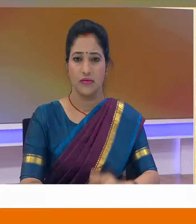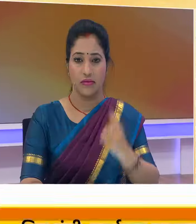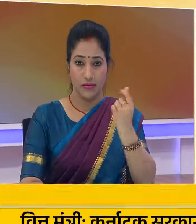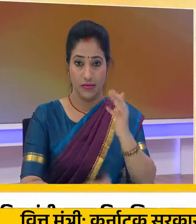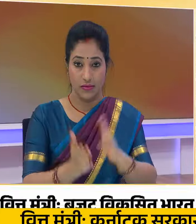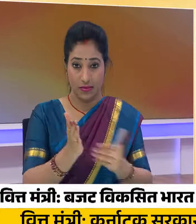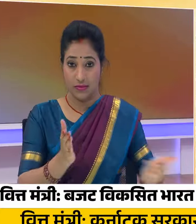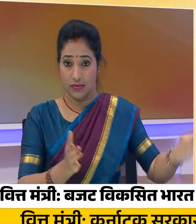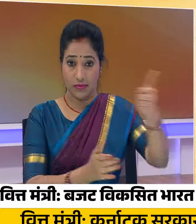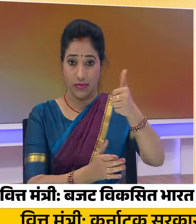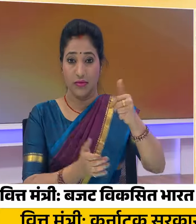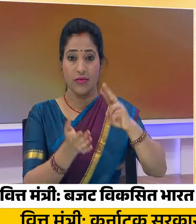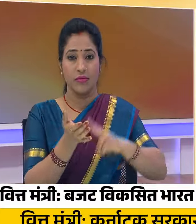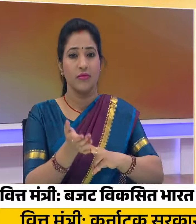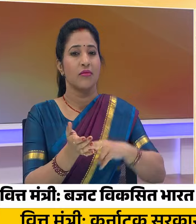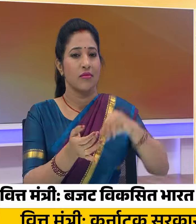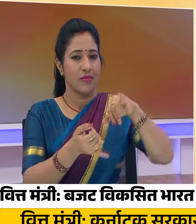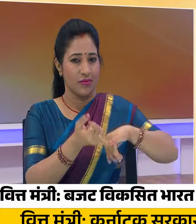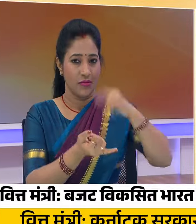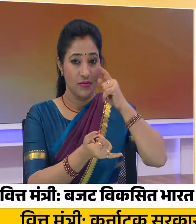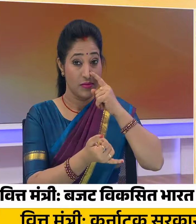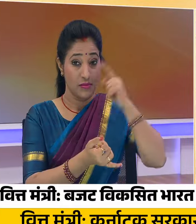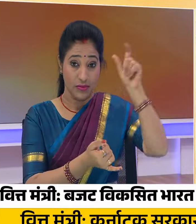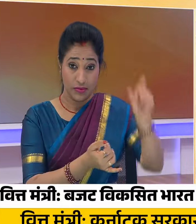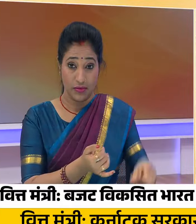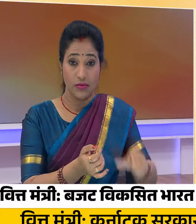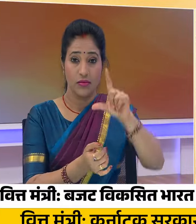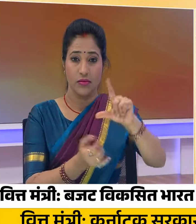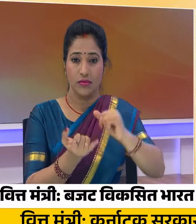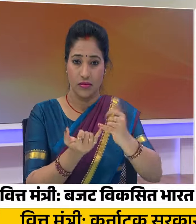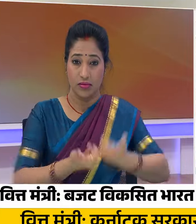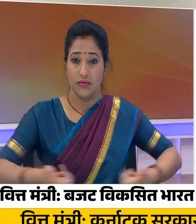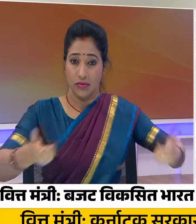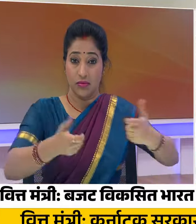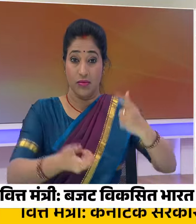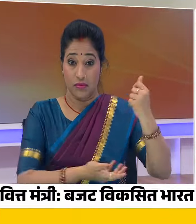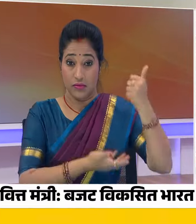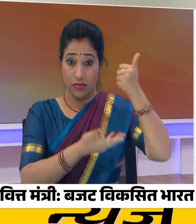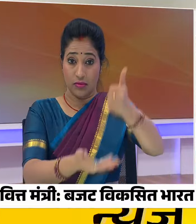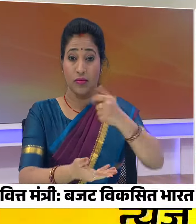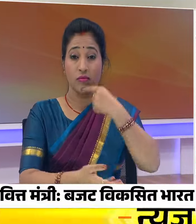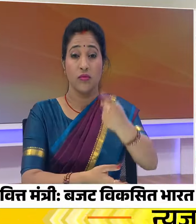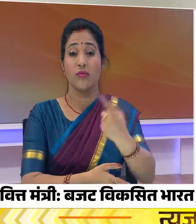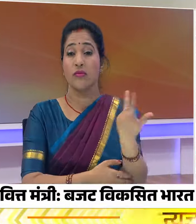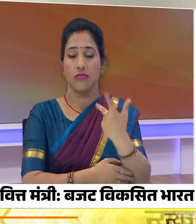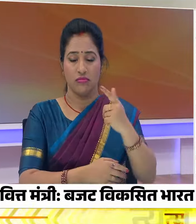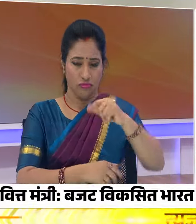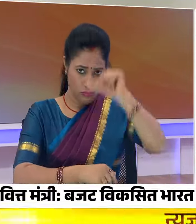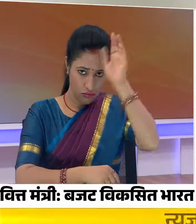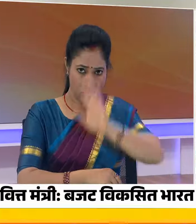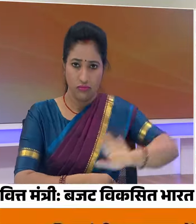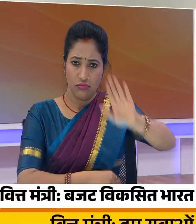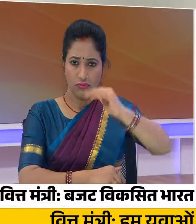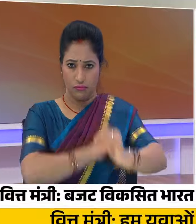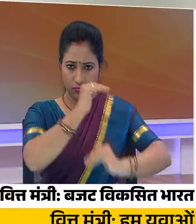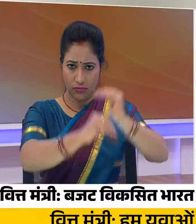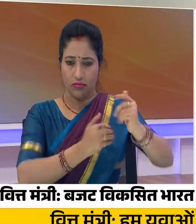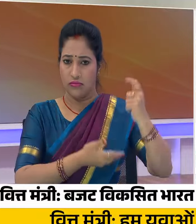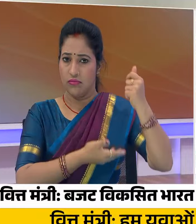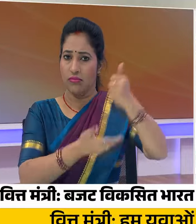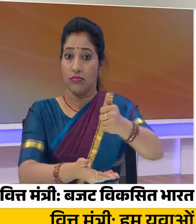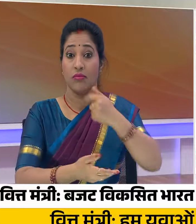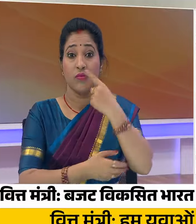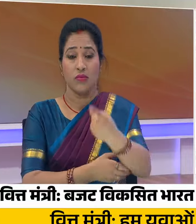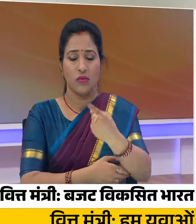वित्त मंत्री निर्मला सीतारमण ने लोकसभा में बजट को बताया विकसित भारत का बजट। कहा, बजट में